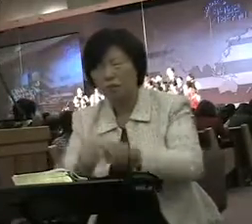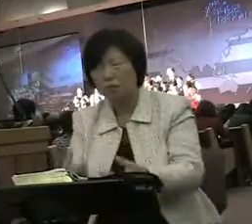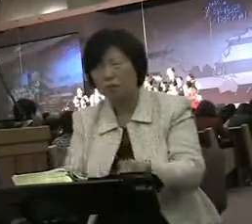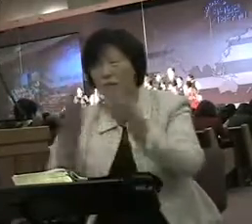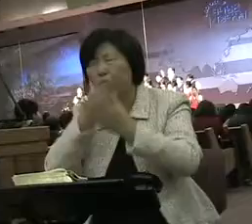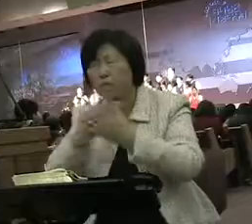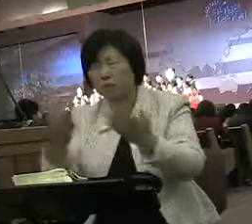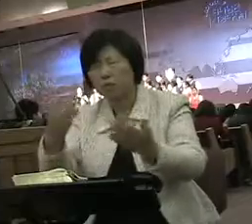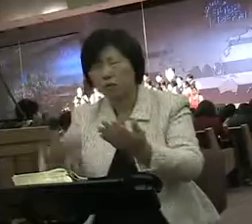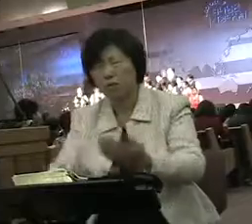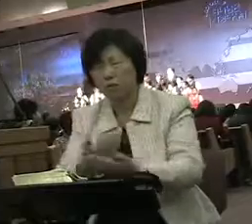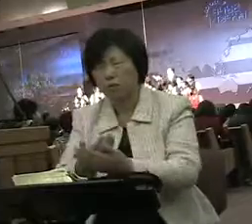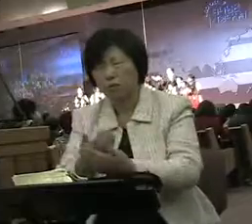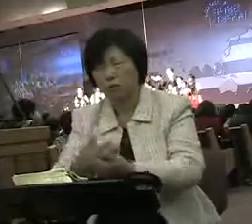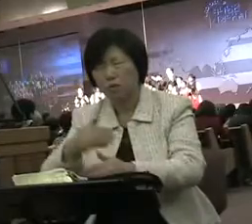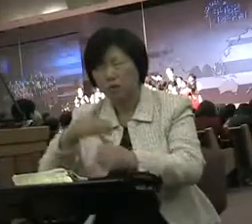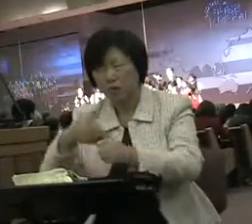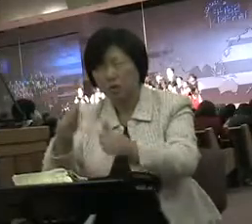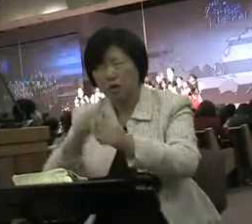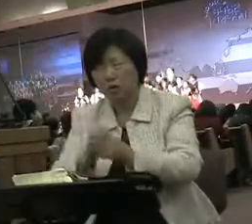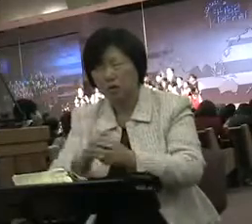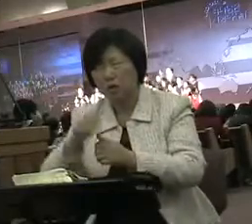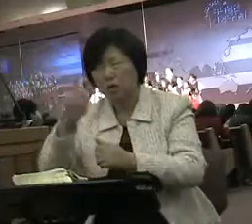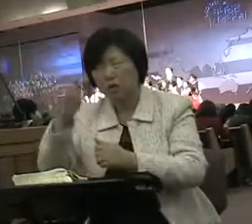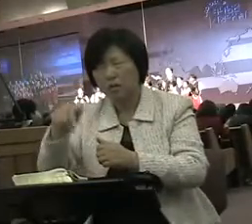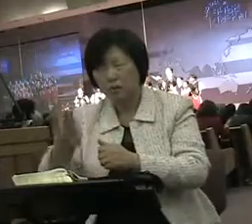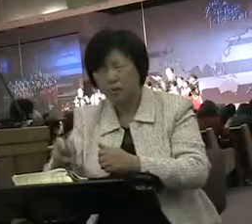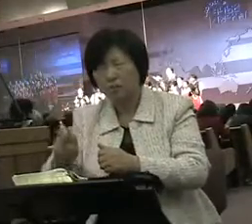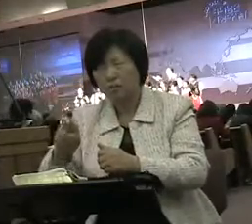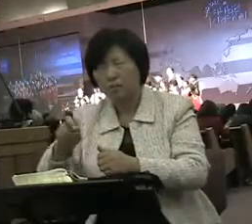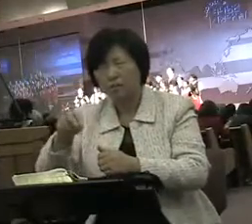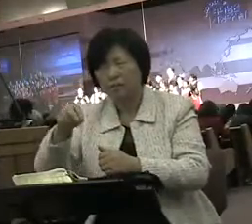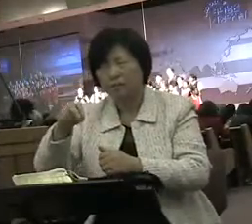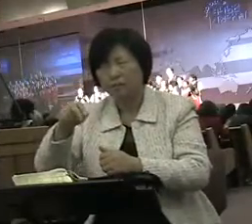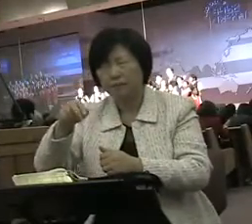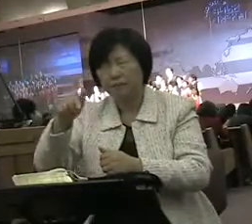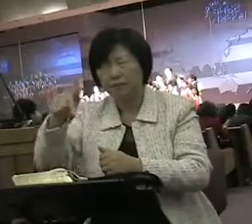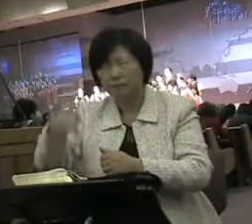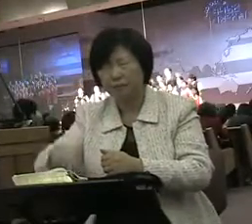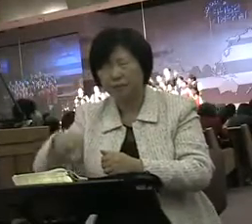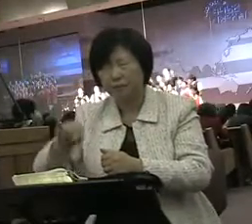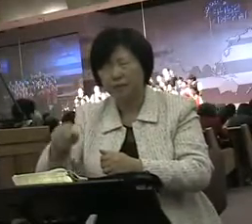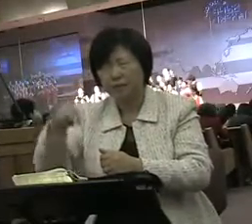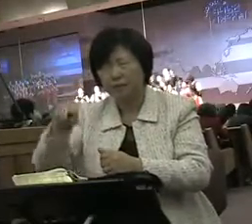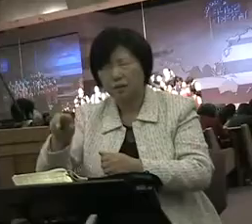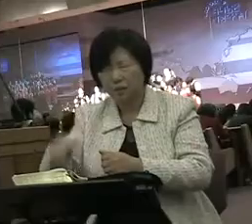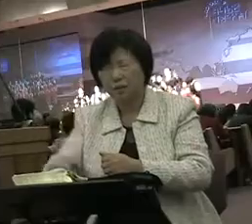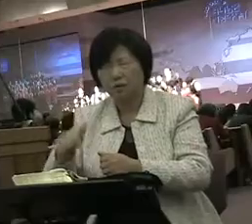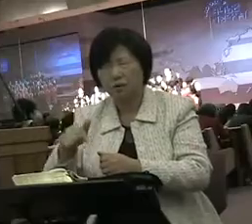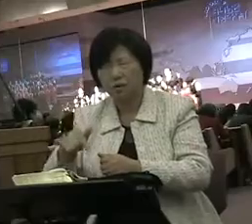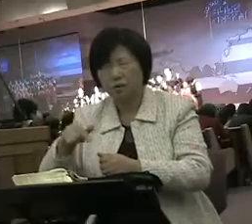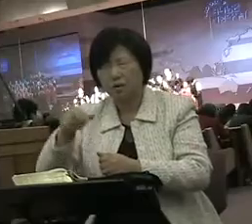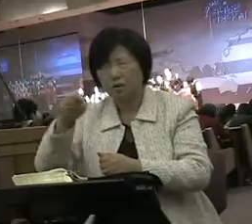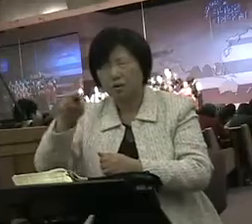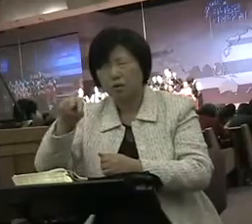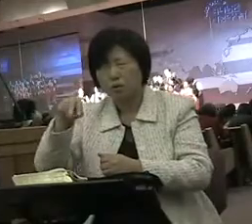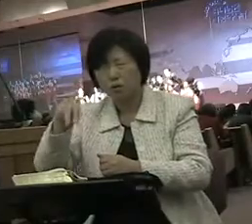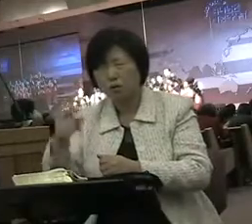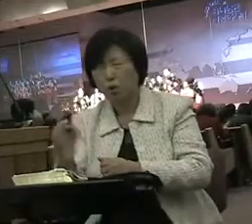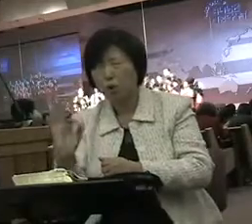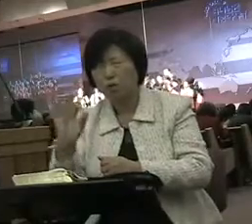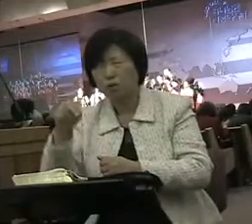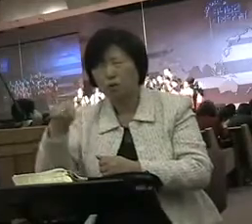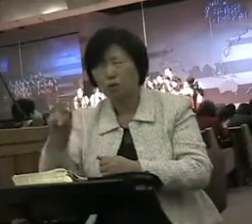주시옵소서. 나가시는 우리 김기선 목사님, 손성복 목사님, 그리고 모든 순장님들, 모든 교우들을